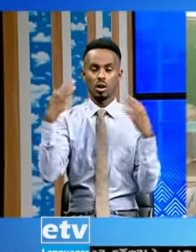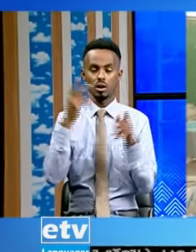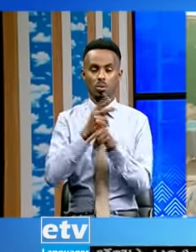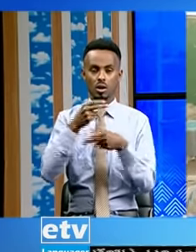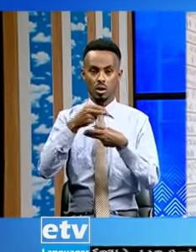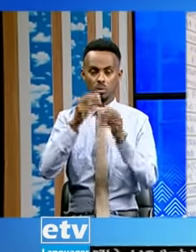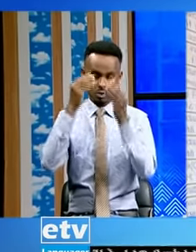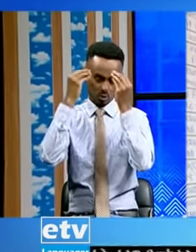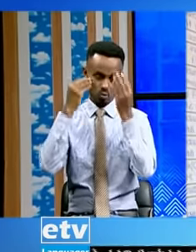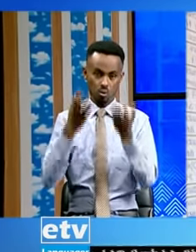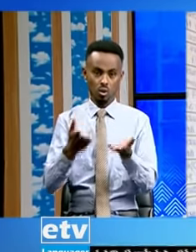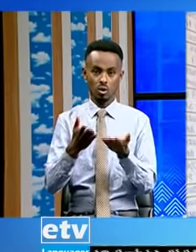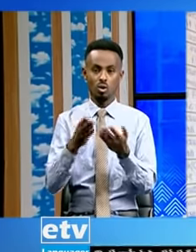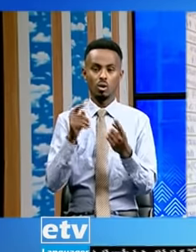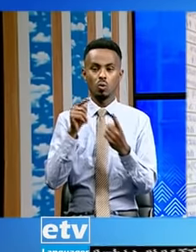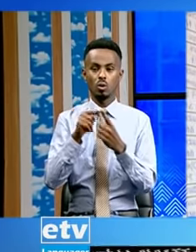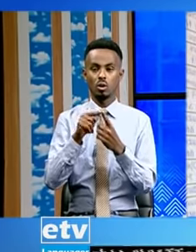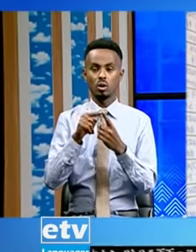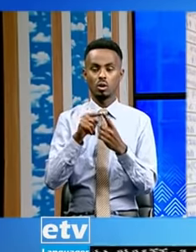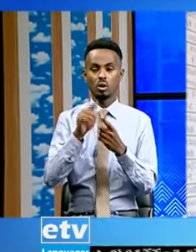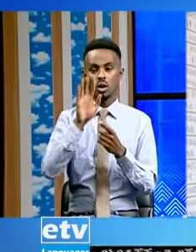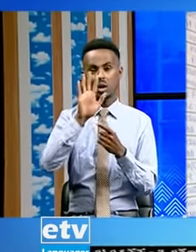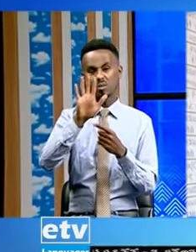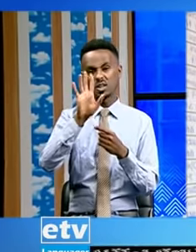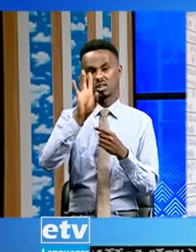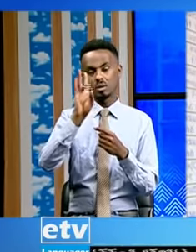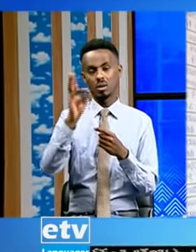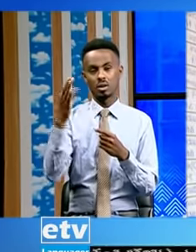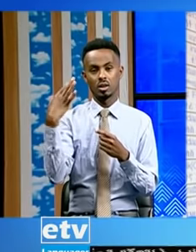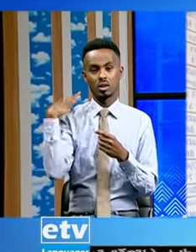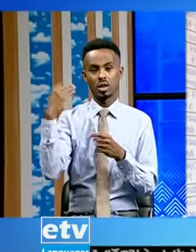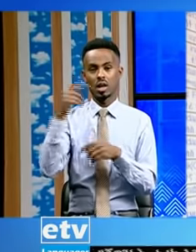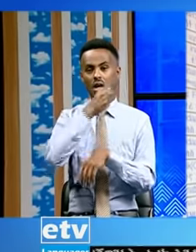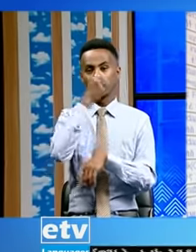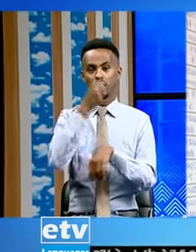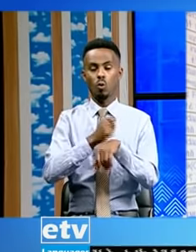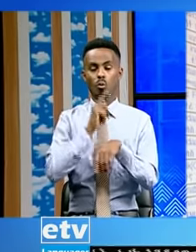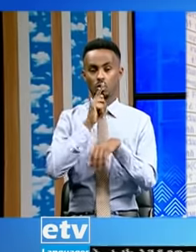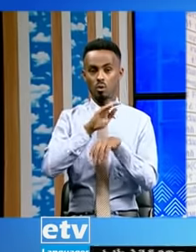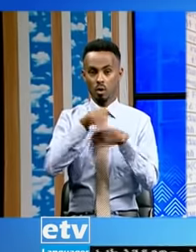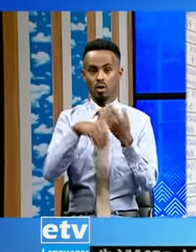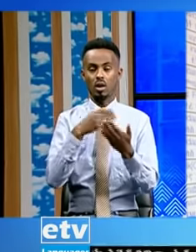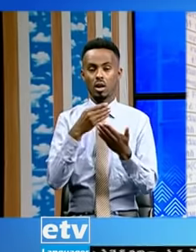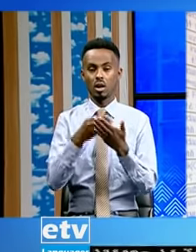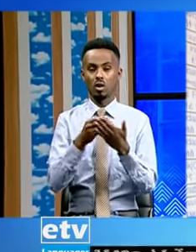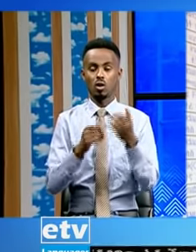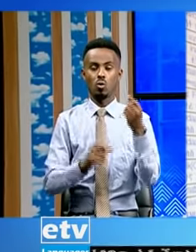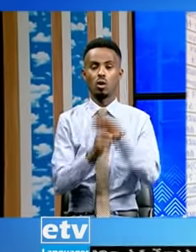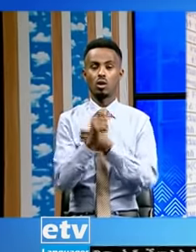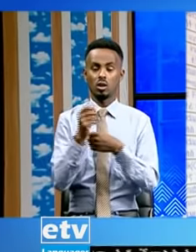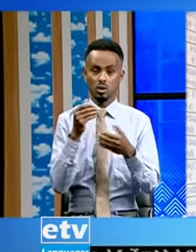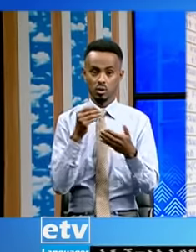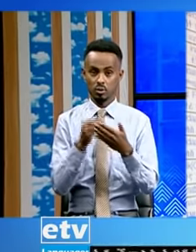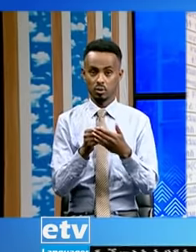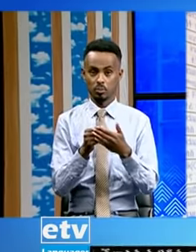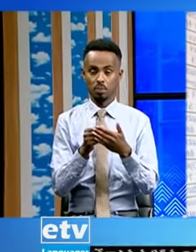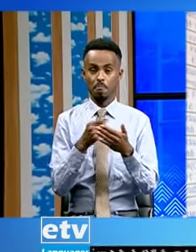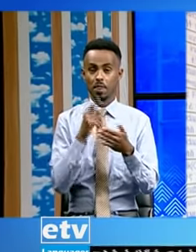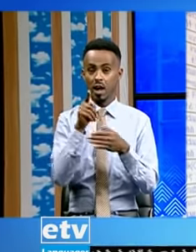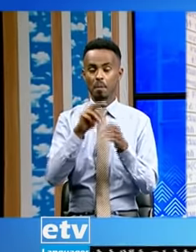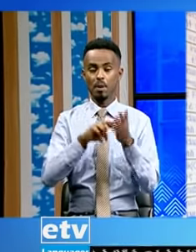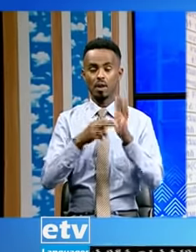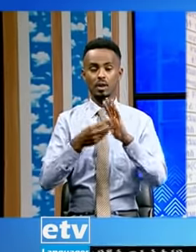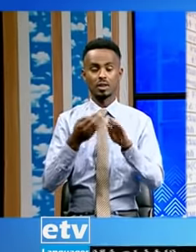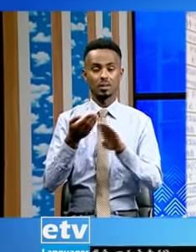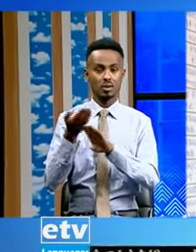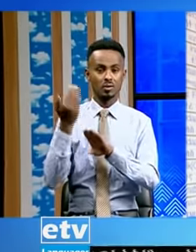ጥበቃ ቢሮ ገልጿል። ወደ 57 ጤና ተቋማት ነው በአጠቃላይ ጉዳት የደረሰበት። ያ ማለት